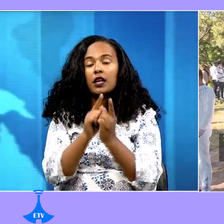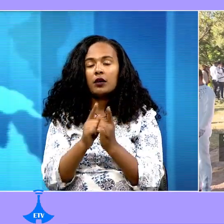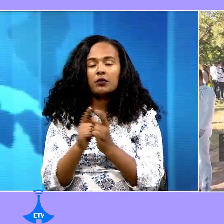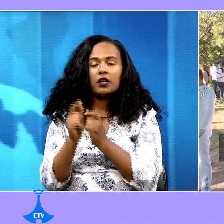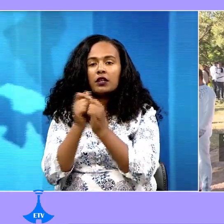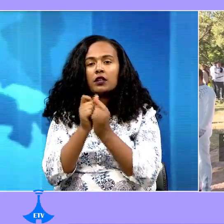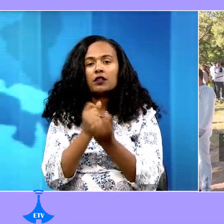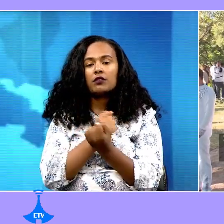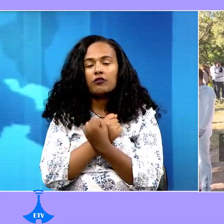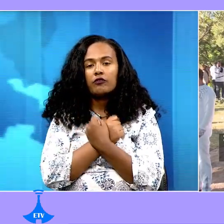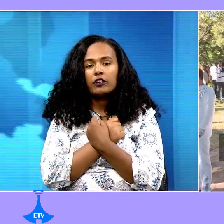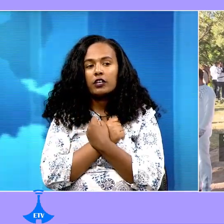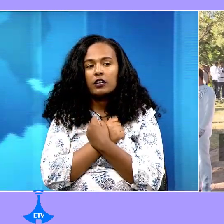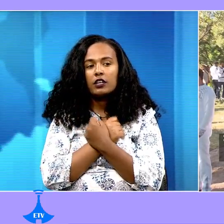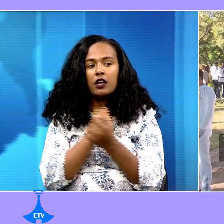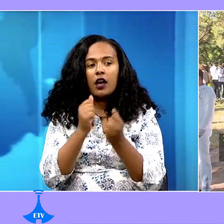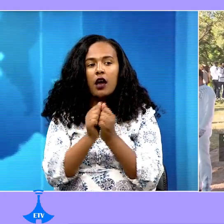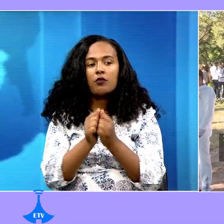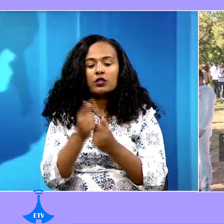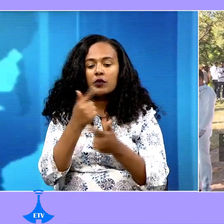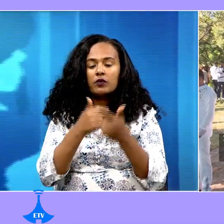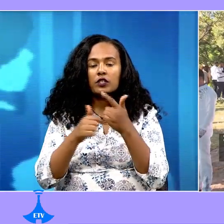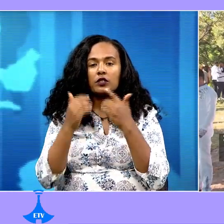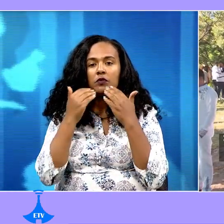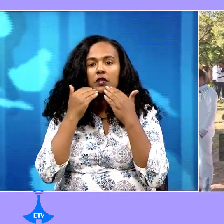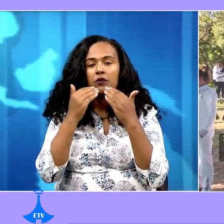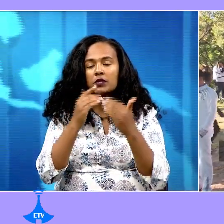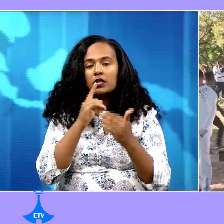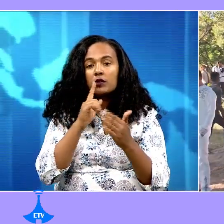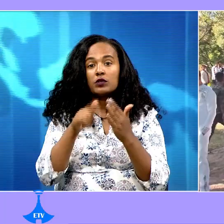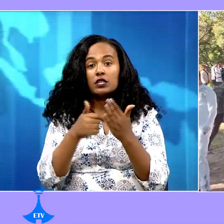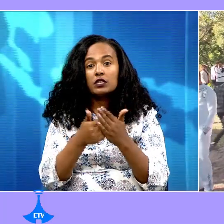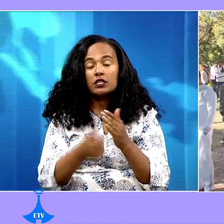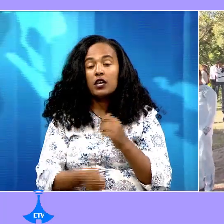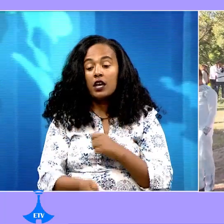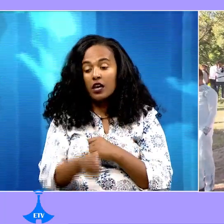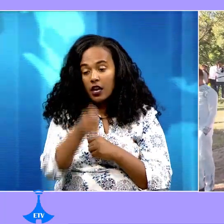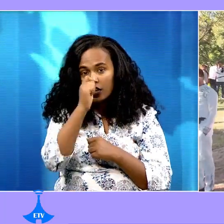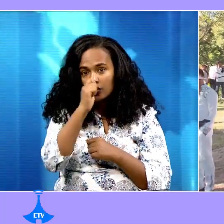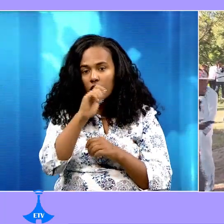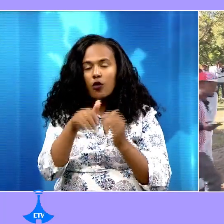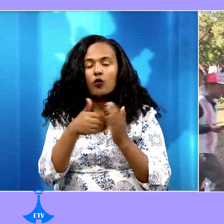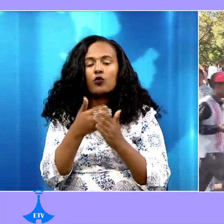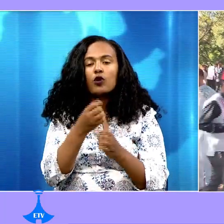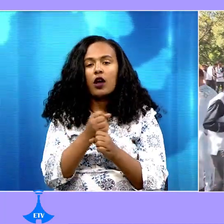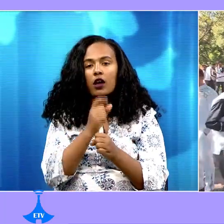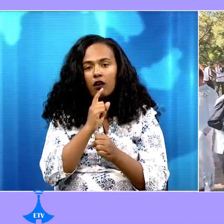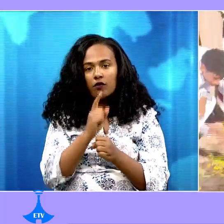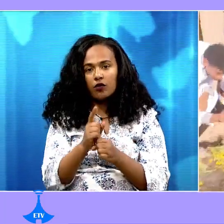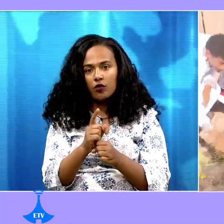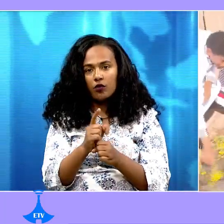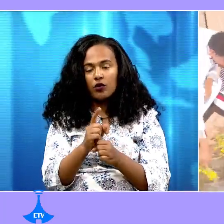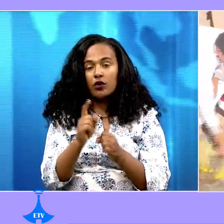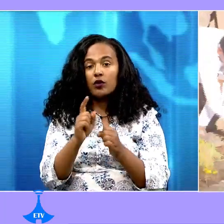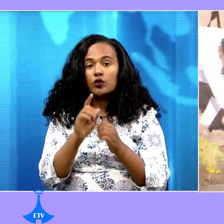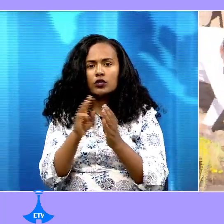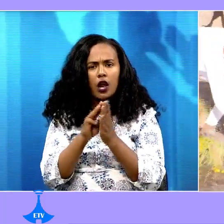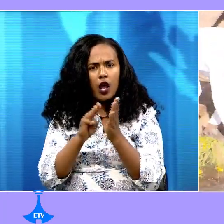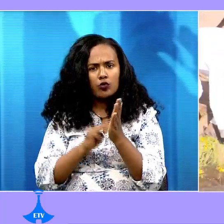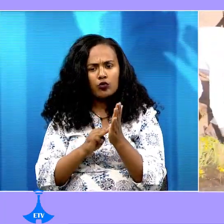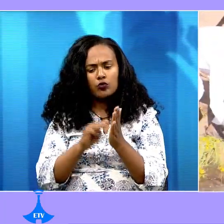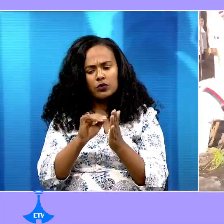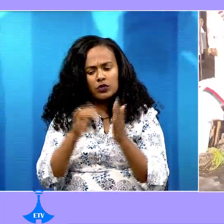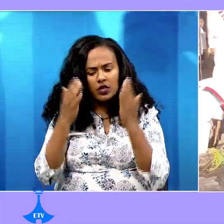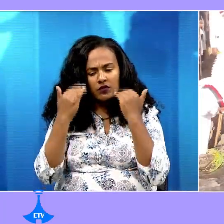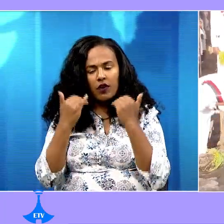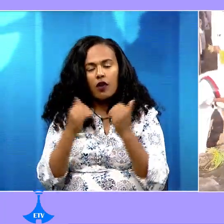ፍቅርን አንድ ላይ አምጥተሽ የምታመሰግኝበት ነው። ስለዚህ ኢሬቻ ሁሉን አቀፍ ነው። ስርዓቱም ሁሉን አቀፍ ነው። ኢሬቻ ተስፋ